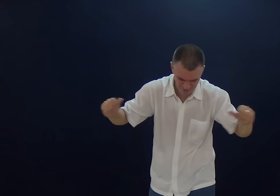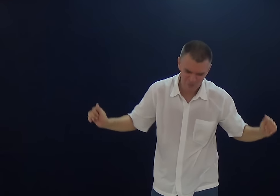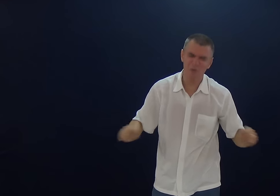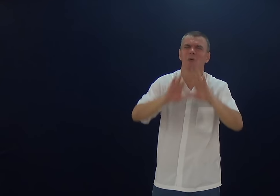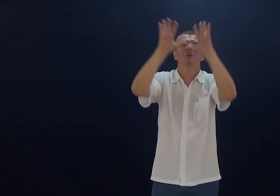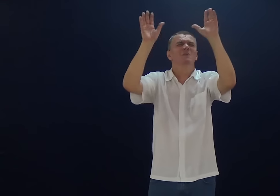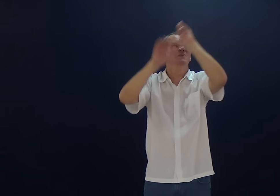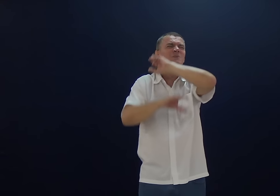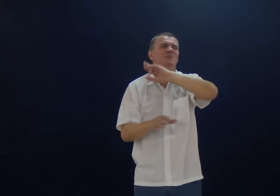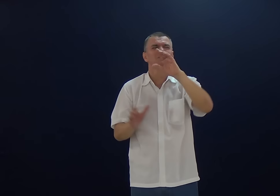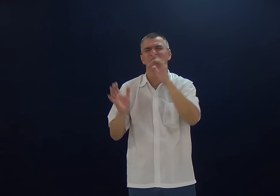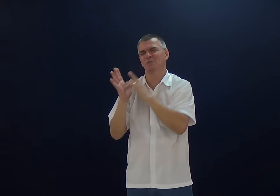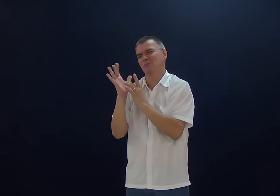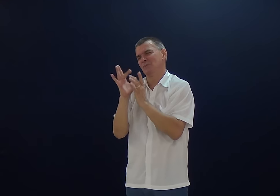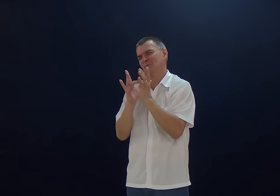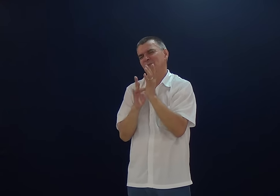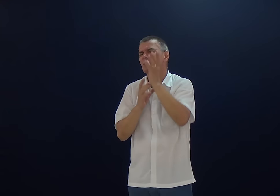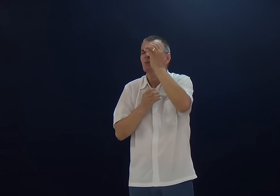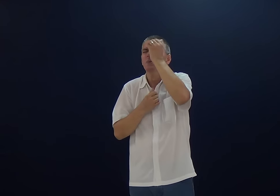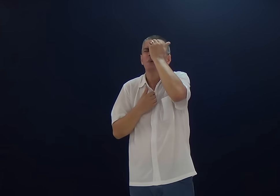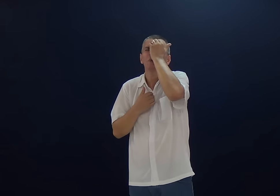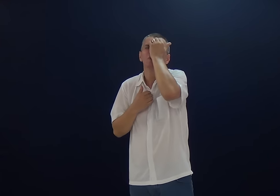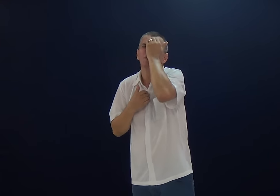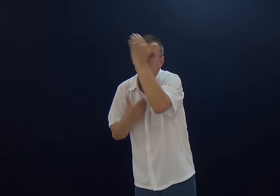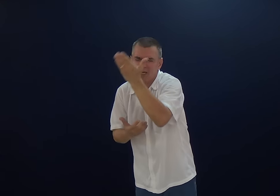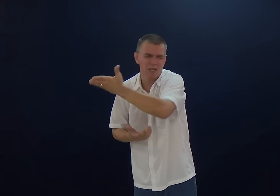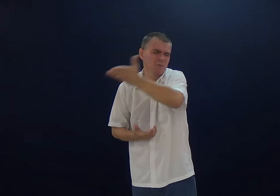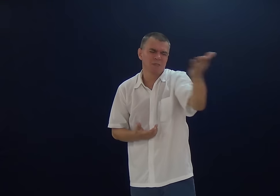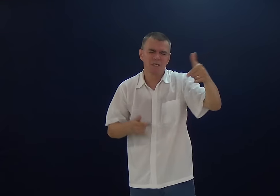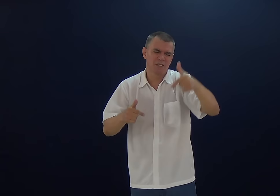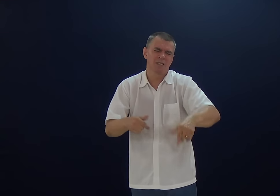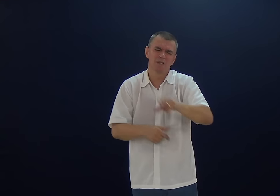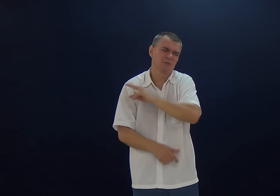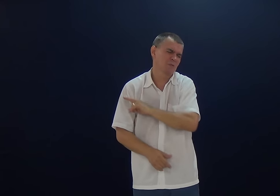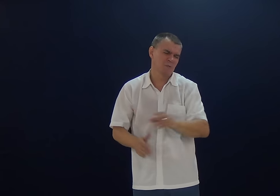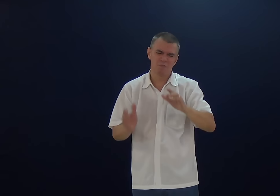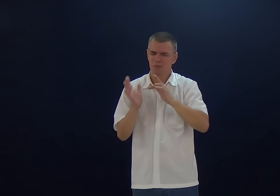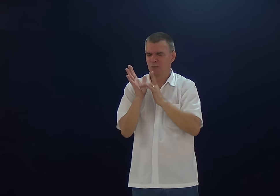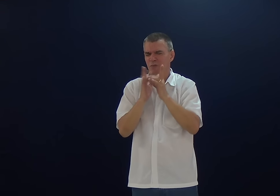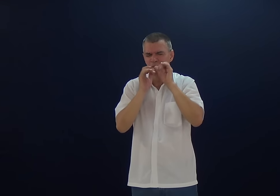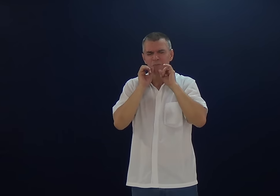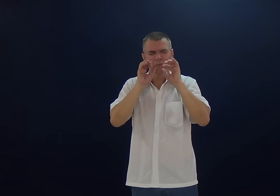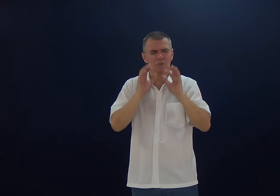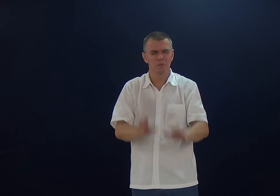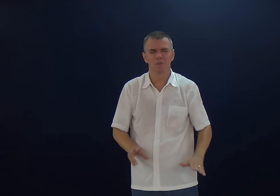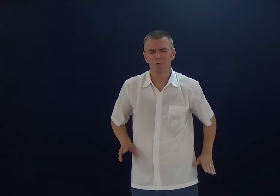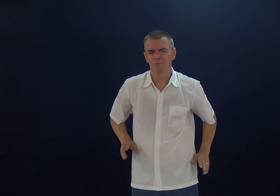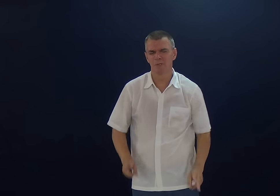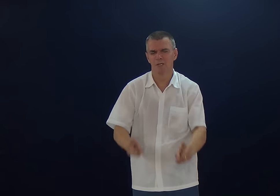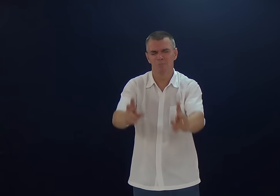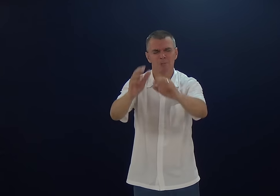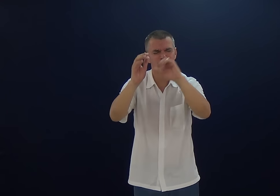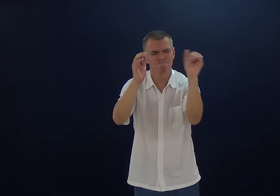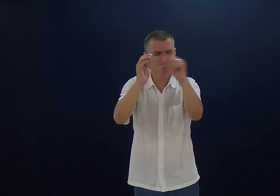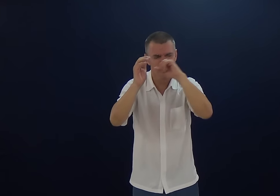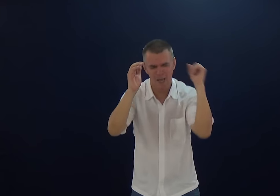poderosa em nome de Jesus obrigado pai por cada pessoa que veio nesse lugar hoje que abençoa-nos